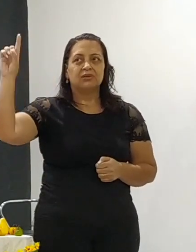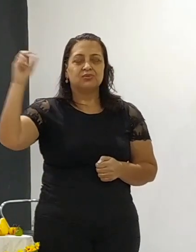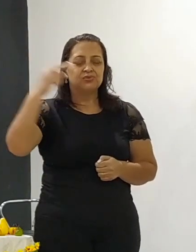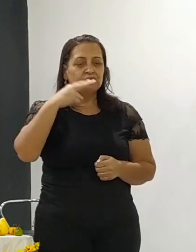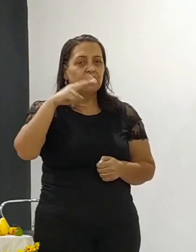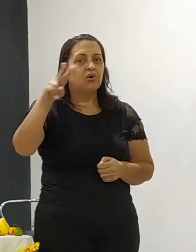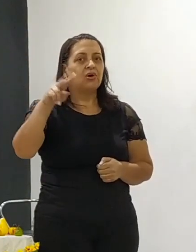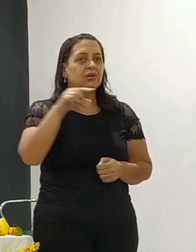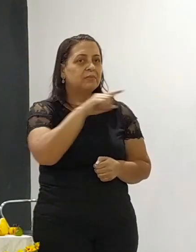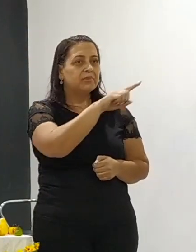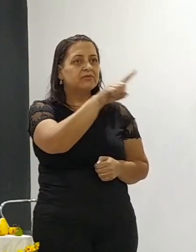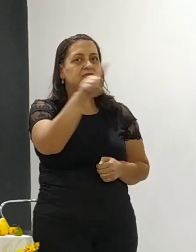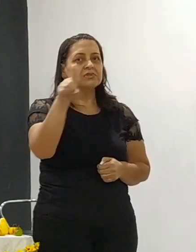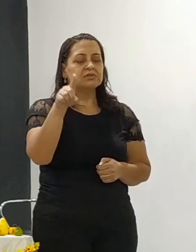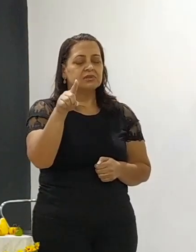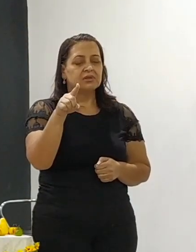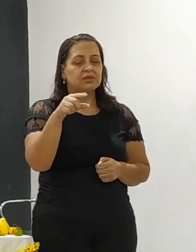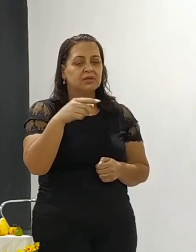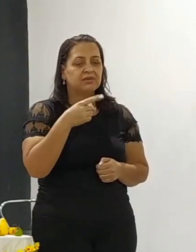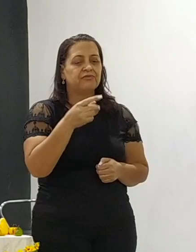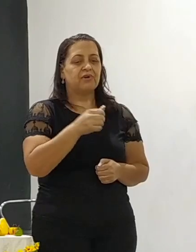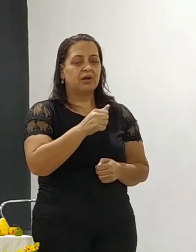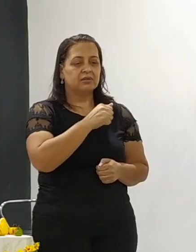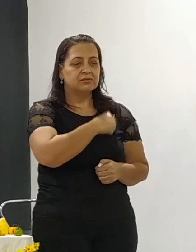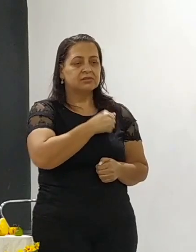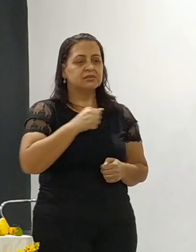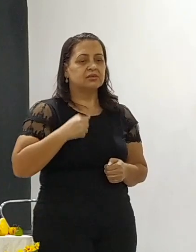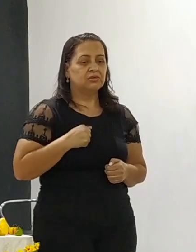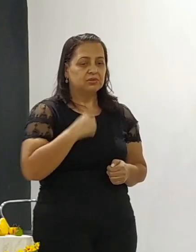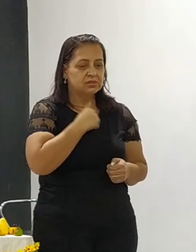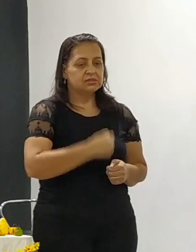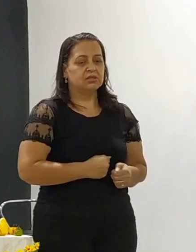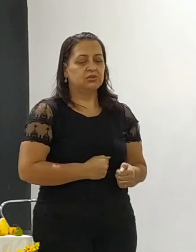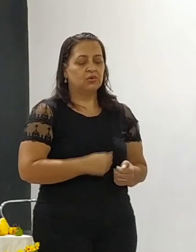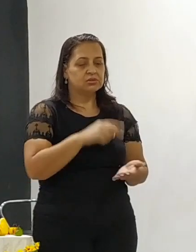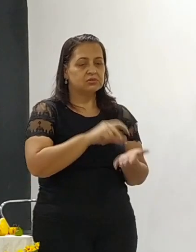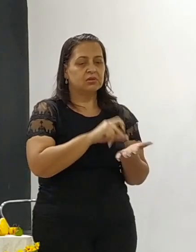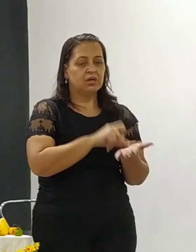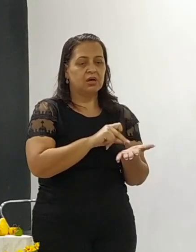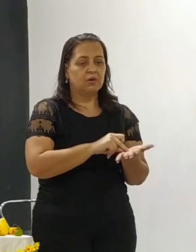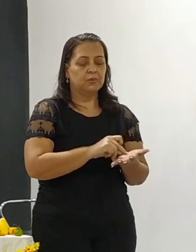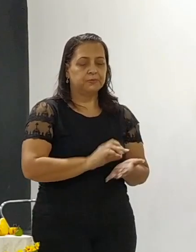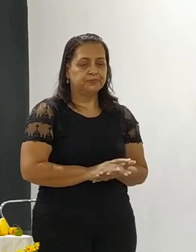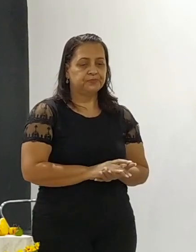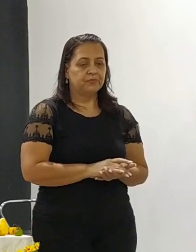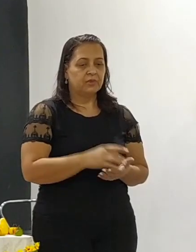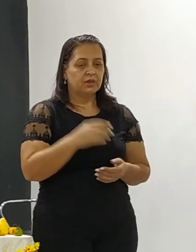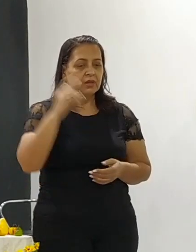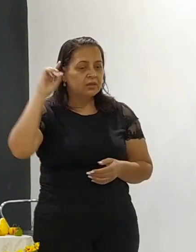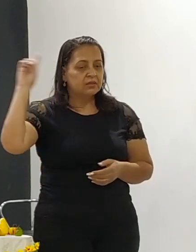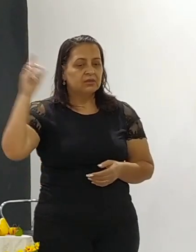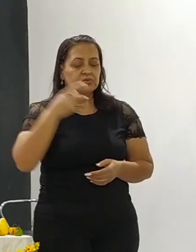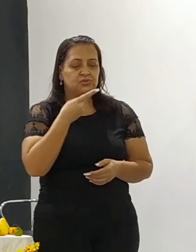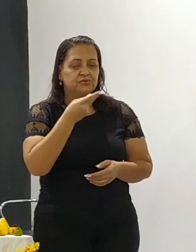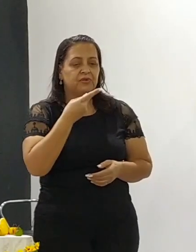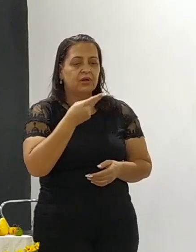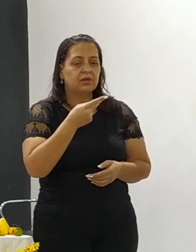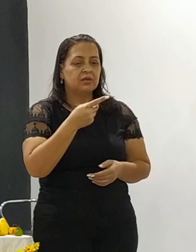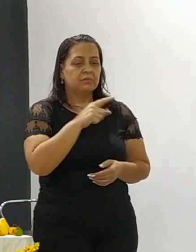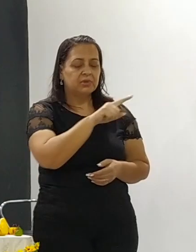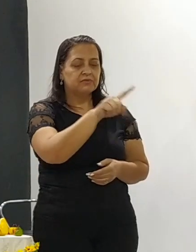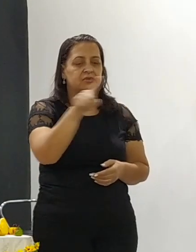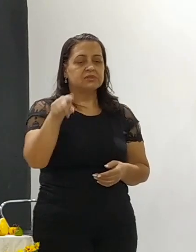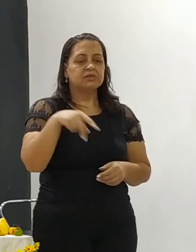é sacerdócio real. Deus olha para você e diz: você é